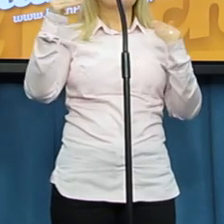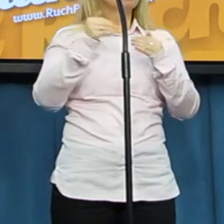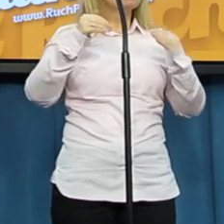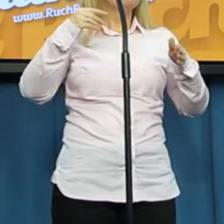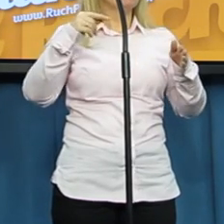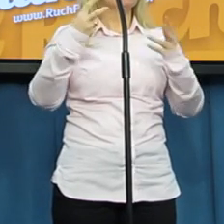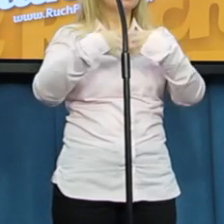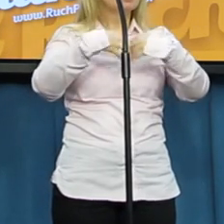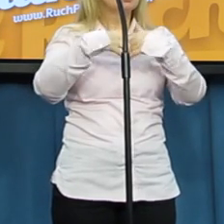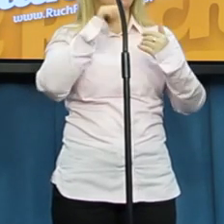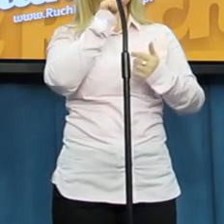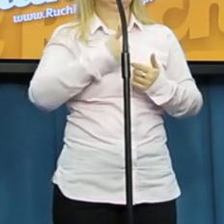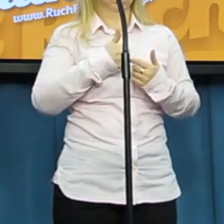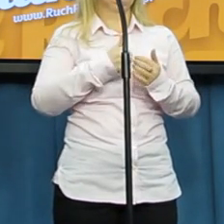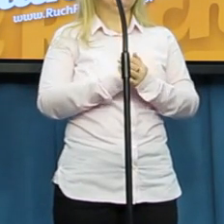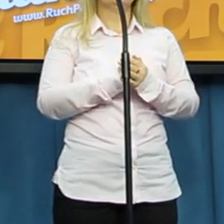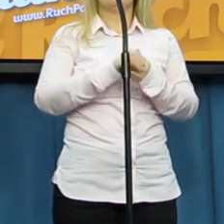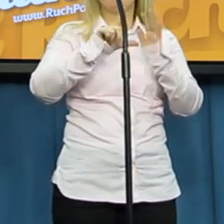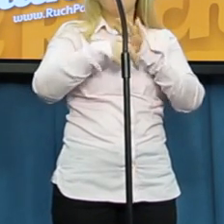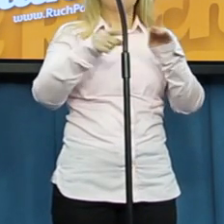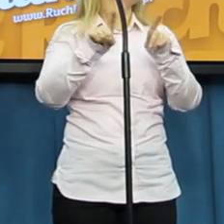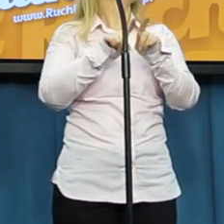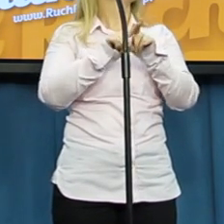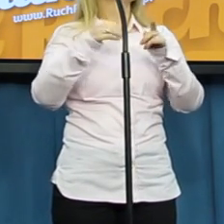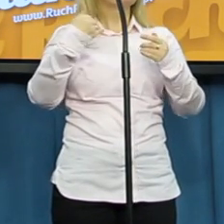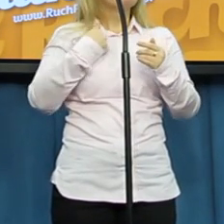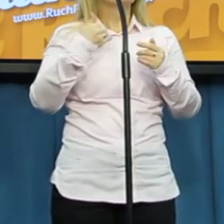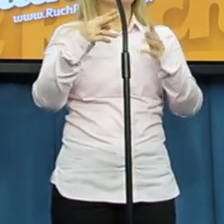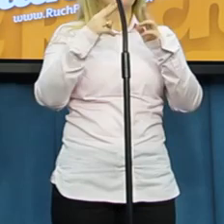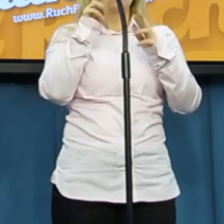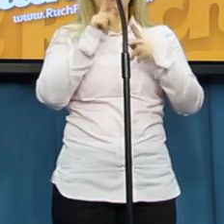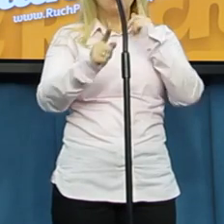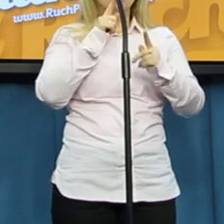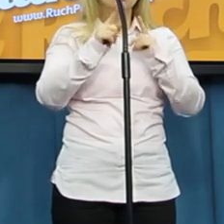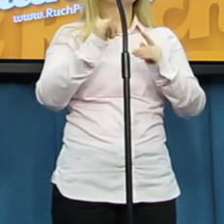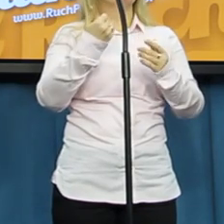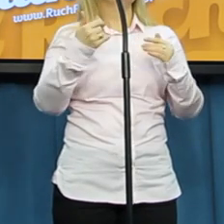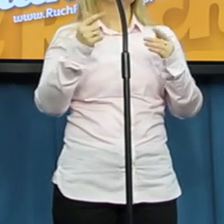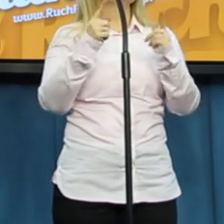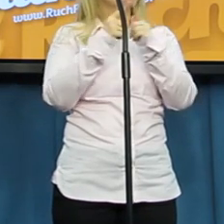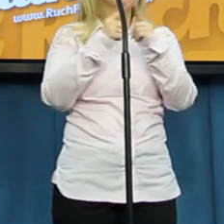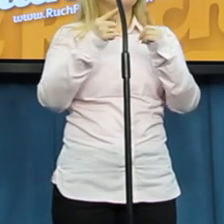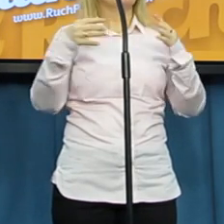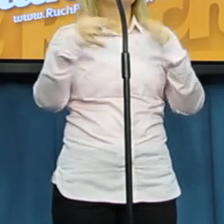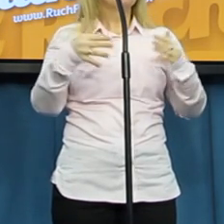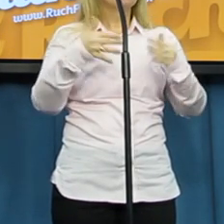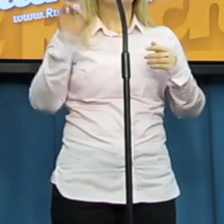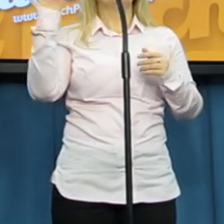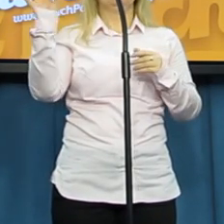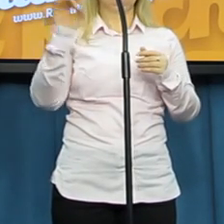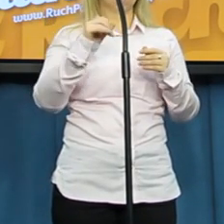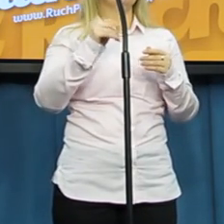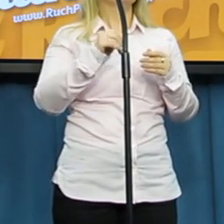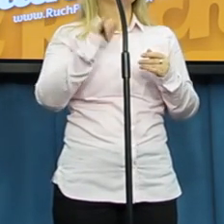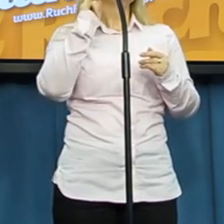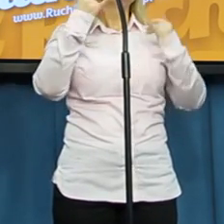No ale nie tylko to, bo też uzgodniliśmy spotkanie z klubem Marka Siwca i szereg innych o